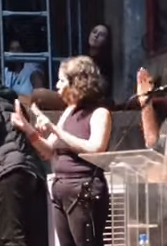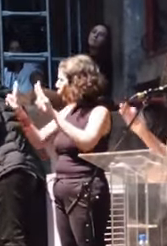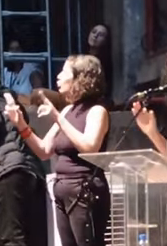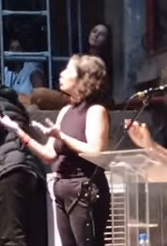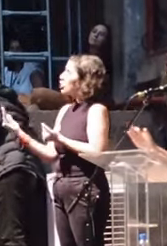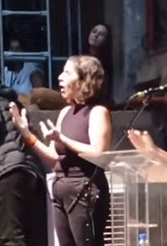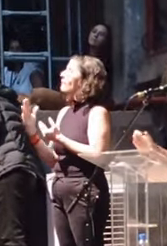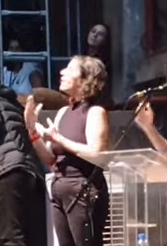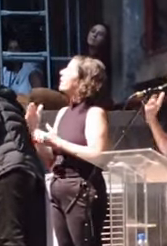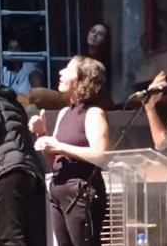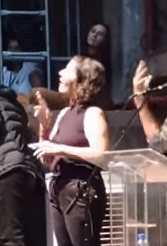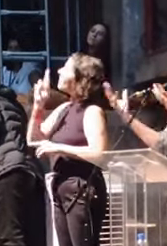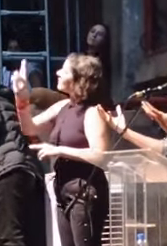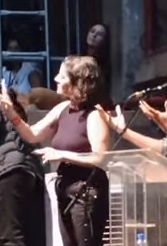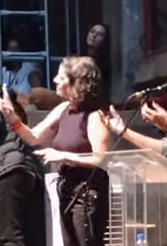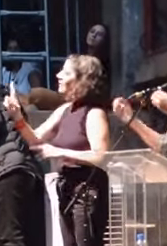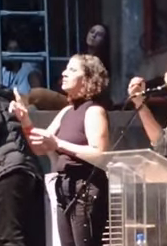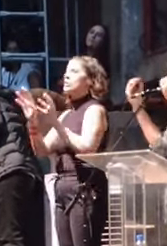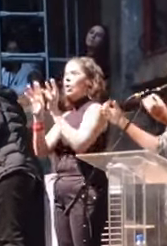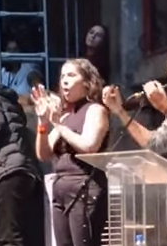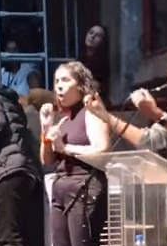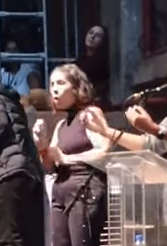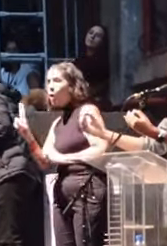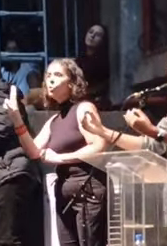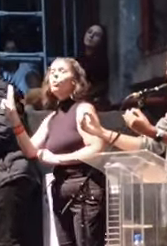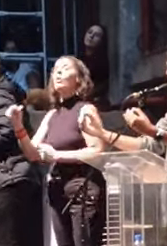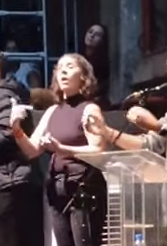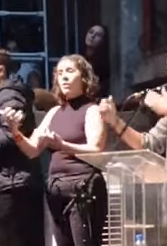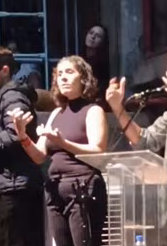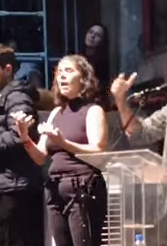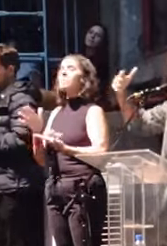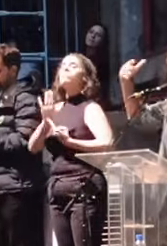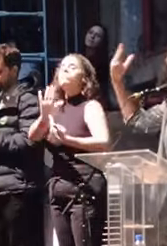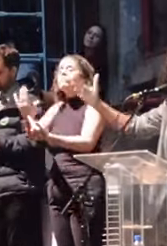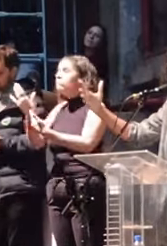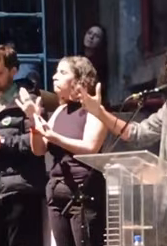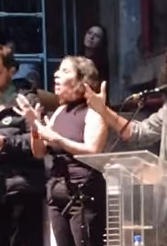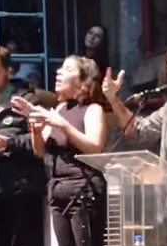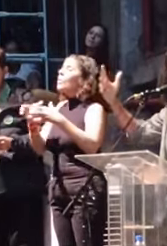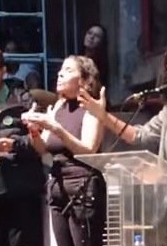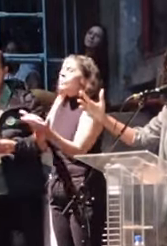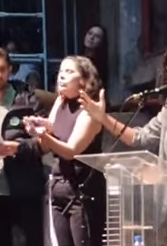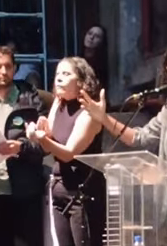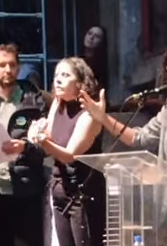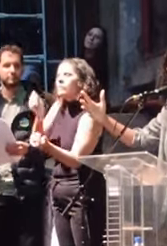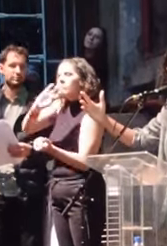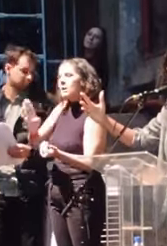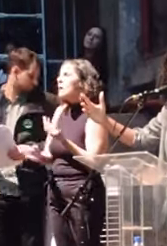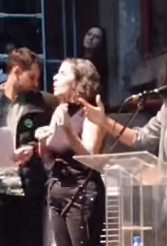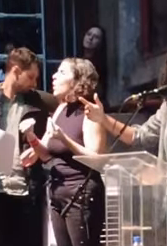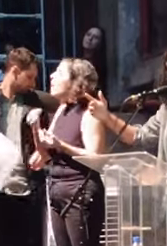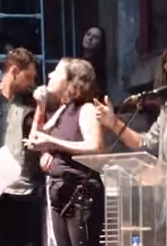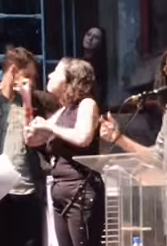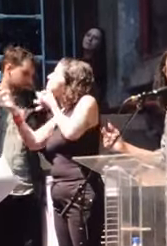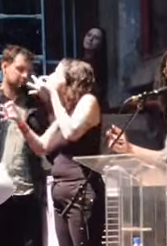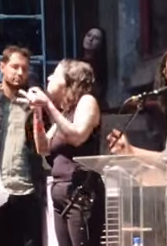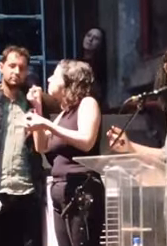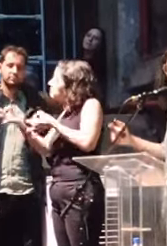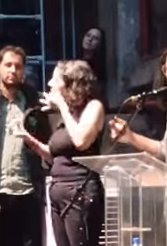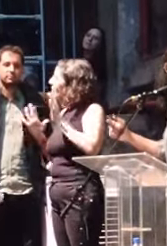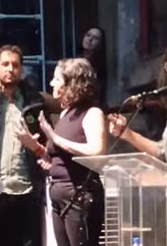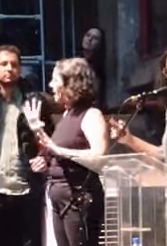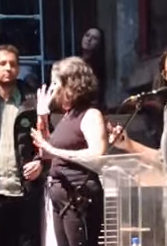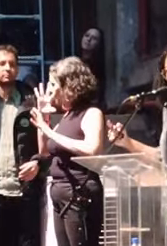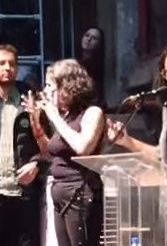ONU, responsável por representar parte da juventude brasileira nesses fóruns multilaterais de tomada de decisão. Mas a